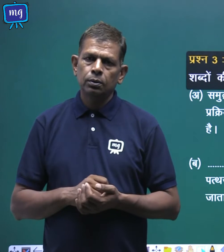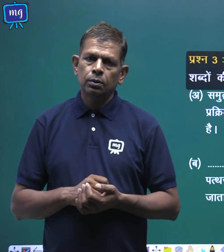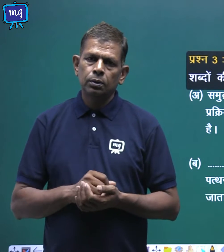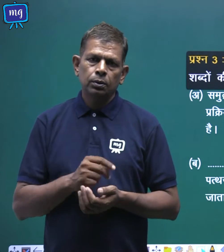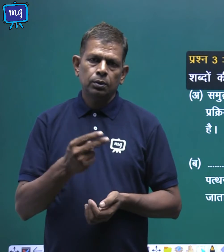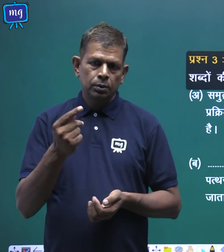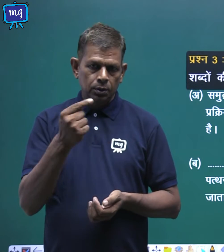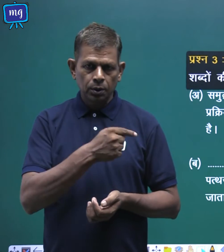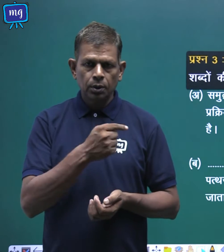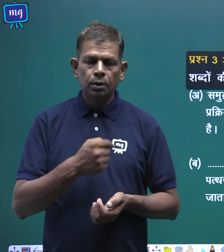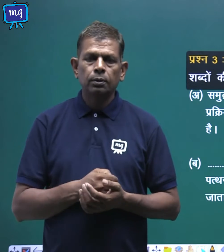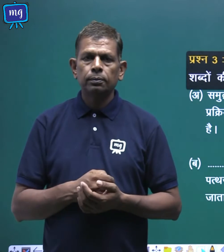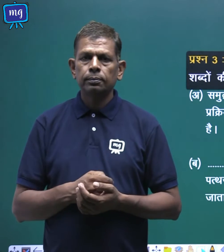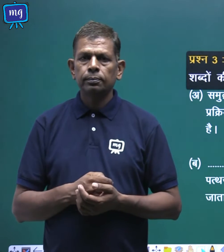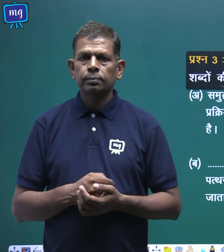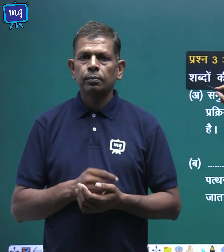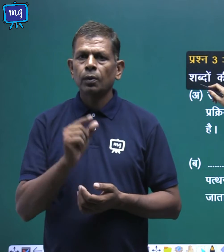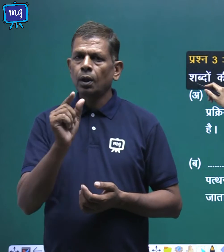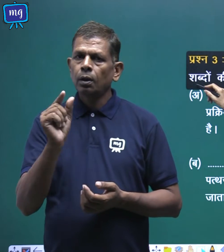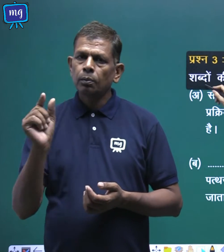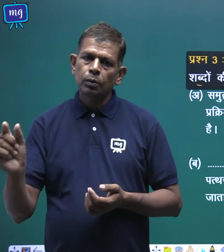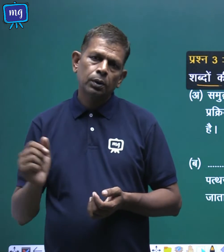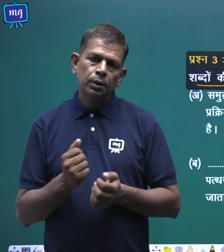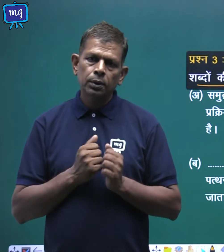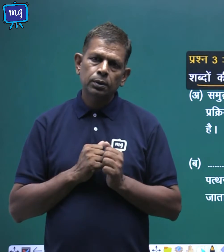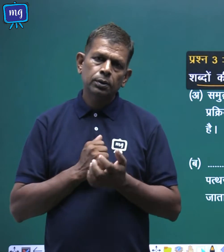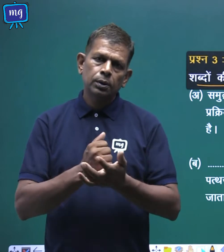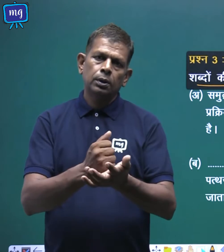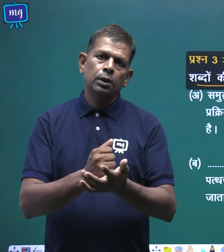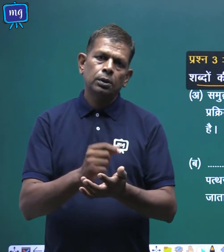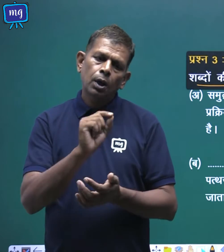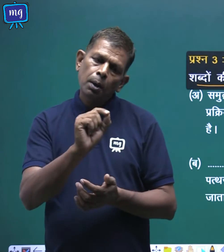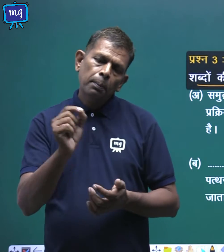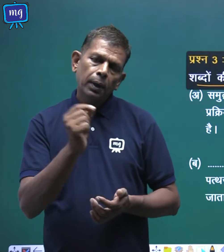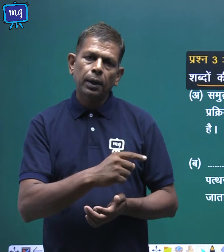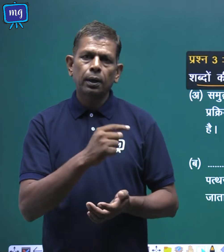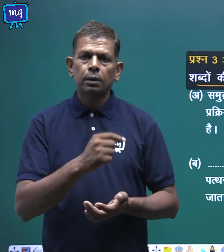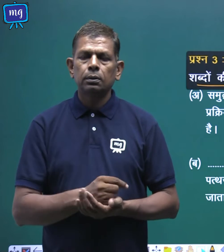दिए गए शब्दों की सहायता से भरें।